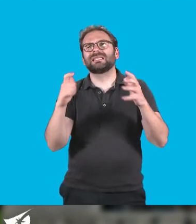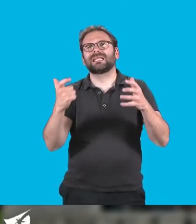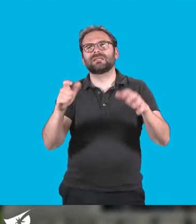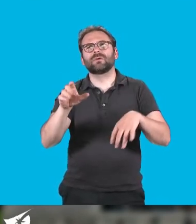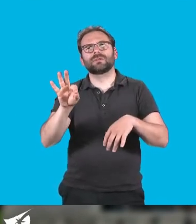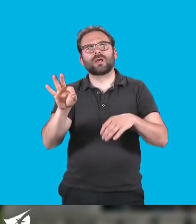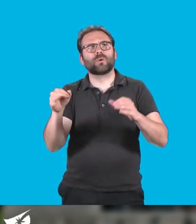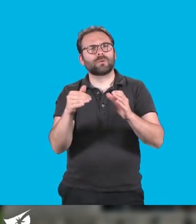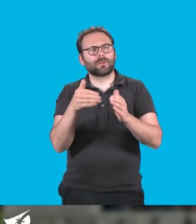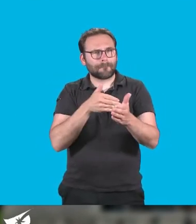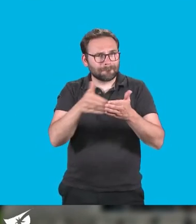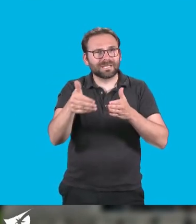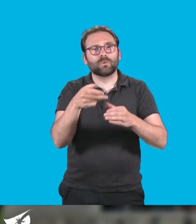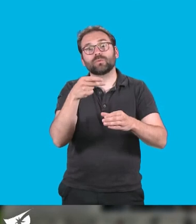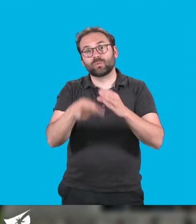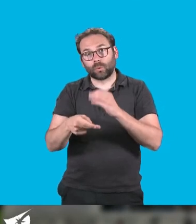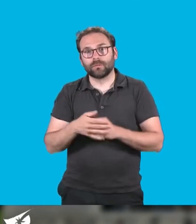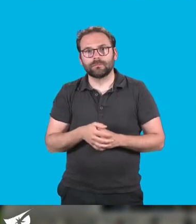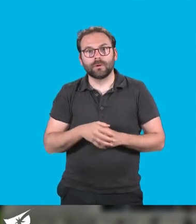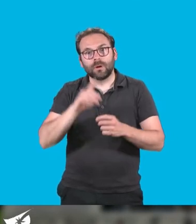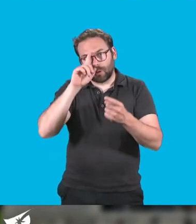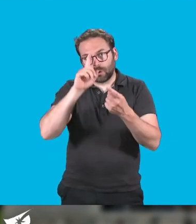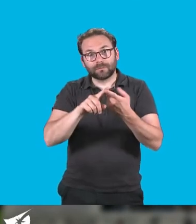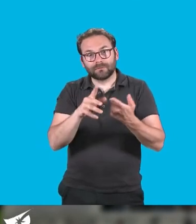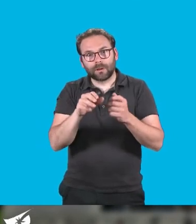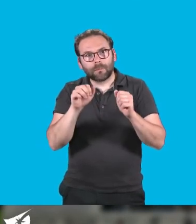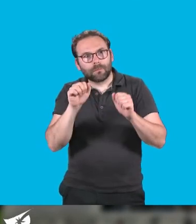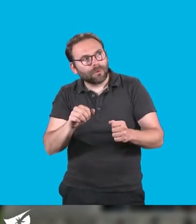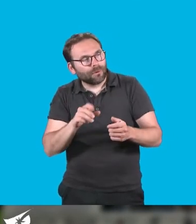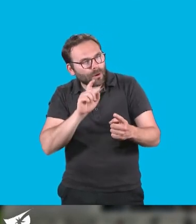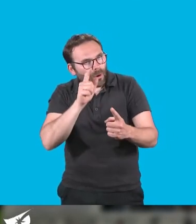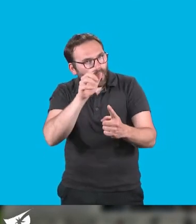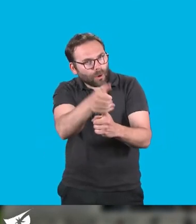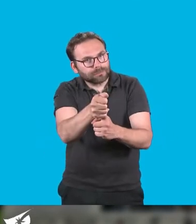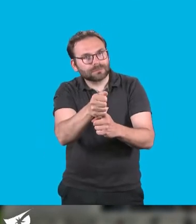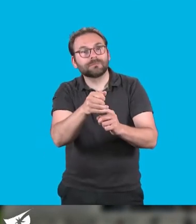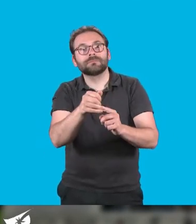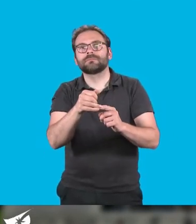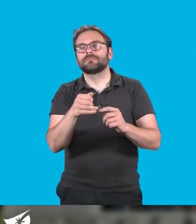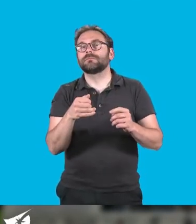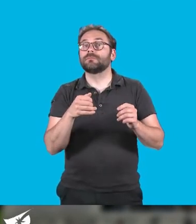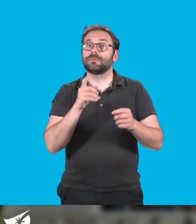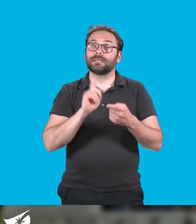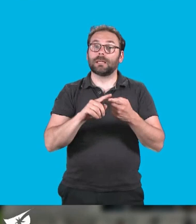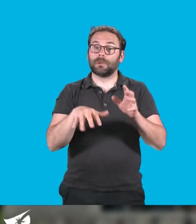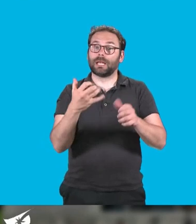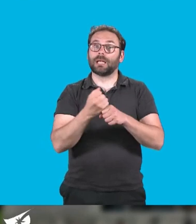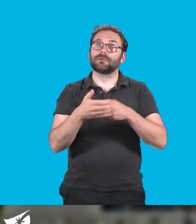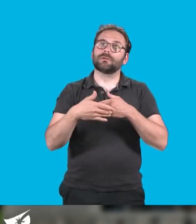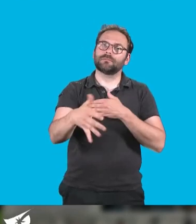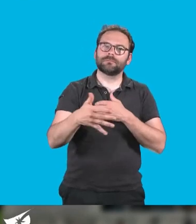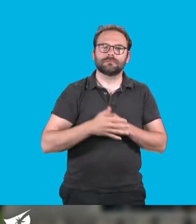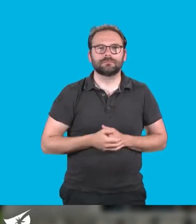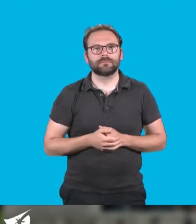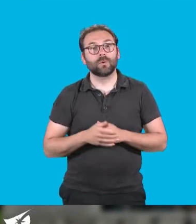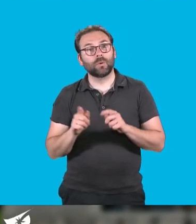millions d'euros, nous permettant justement d'atteindre ces objectifs dans le cadre des 15 années devant nous et